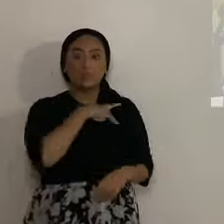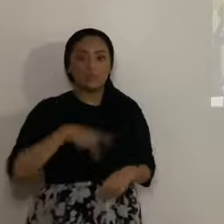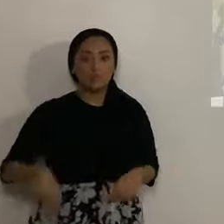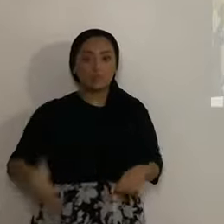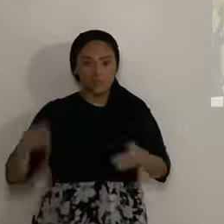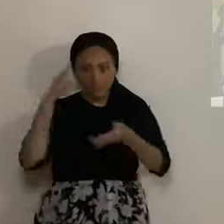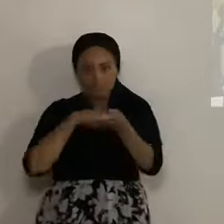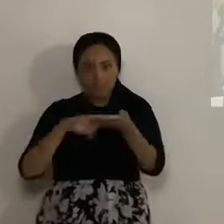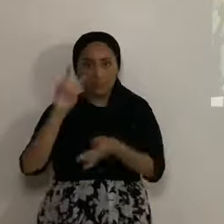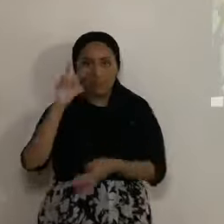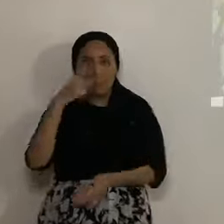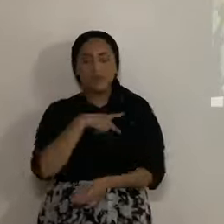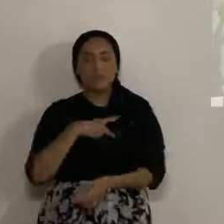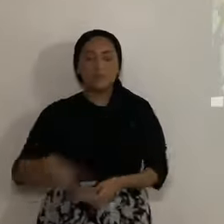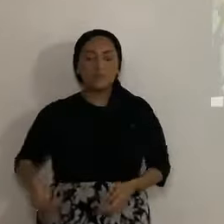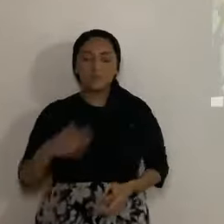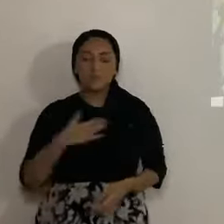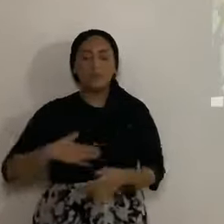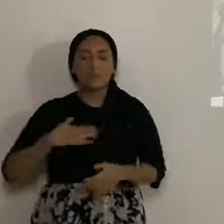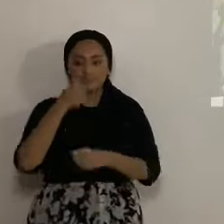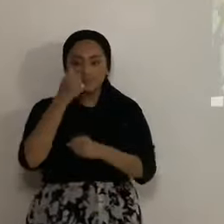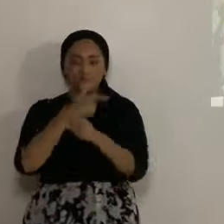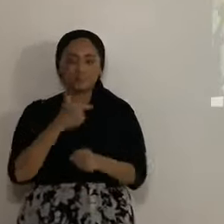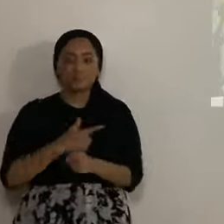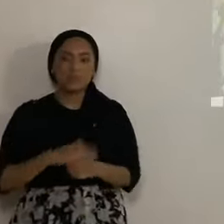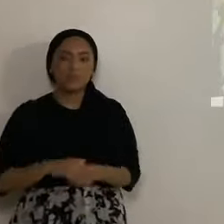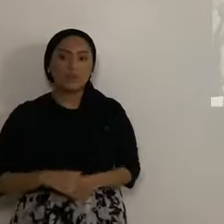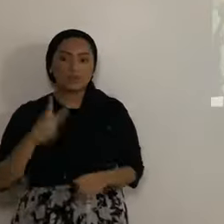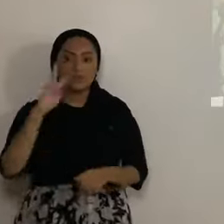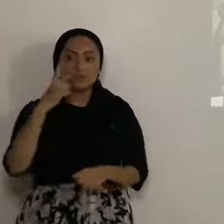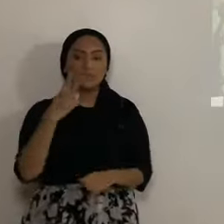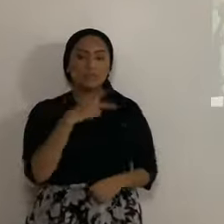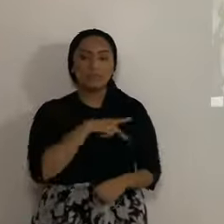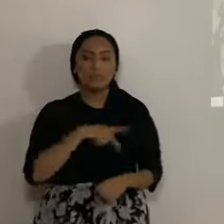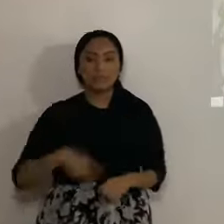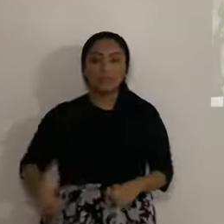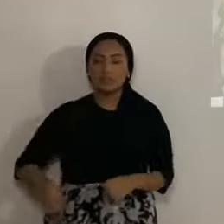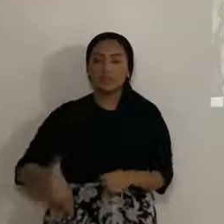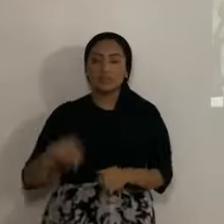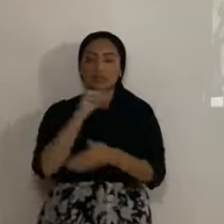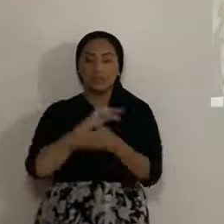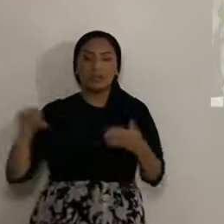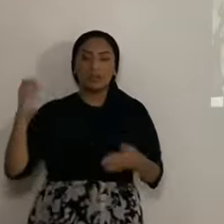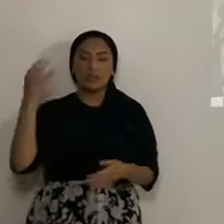vamos para allá, Segunda de Reyes, Armados Sajín, Segunda de Reyes 19,